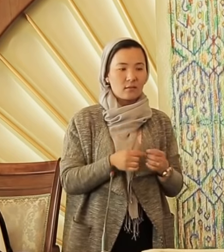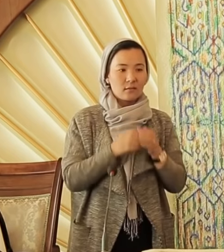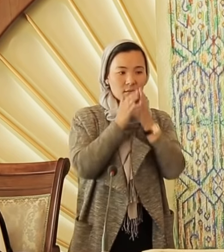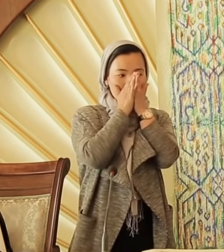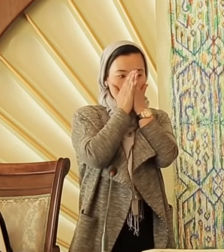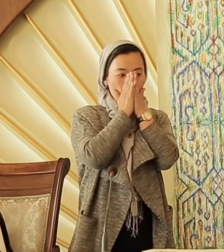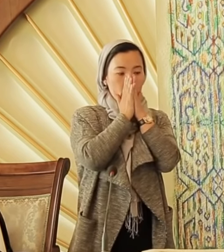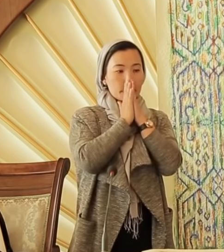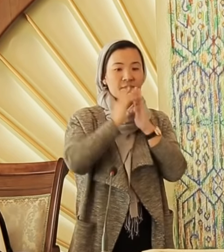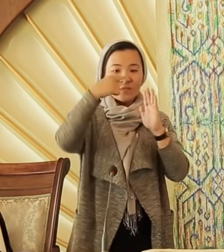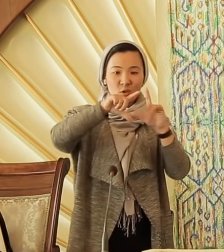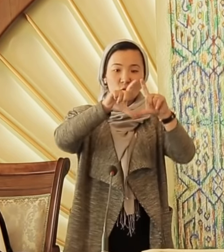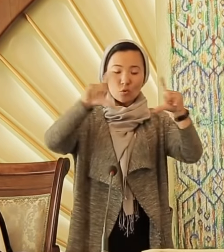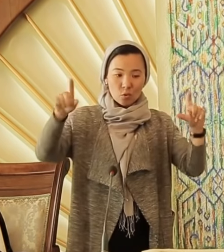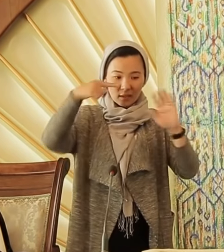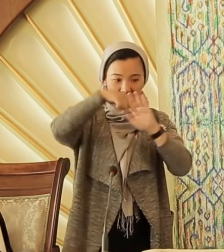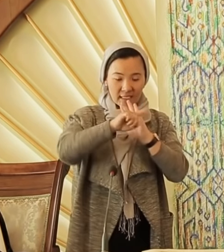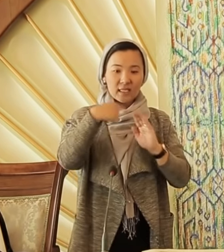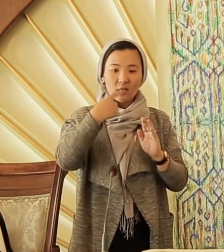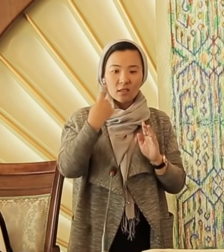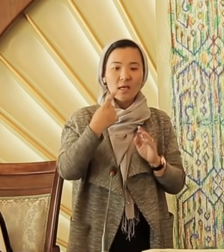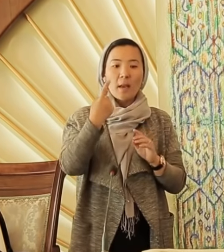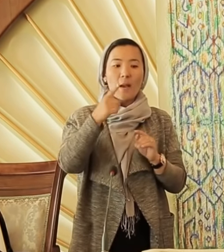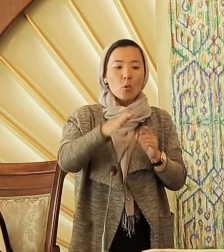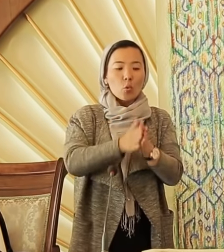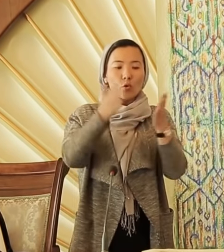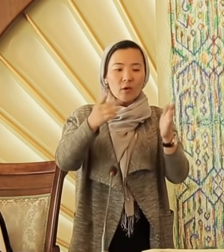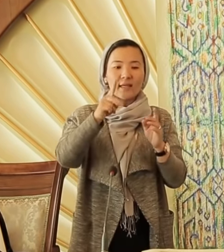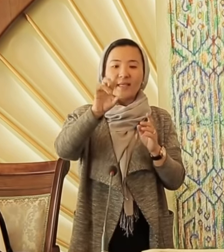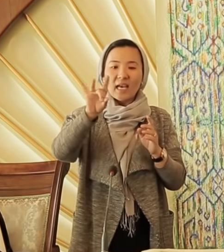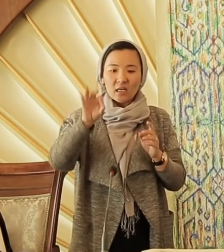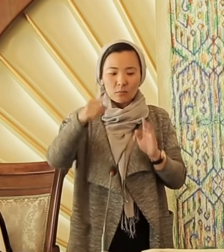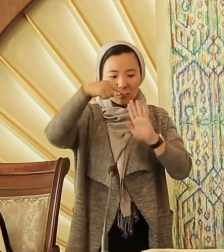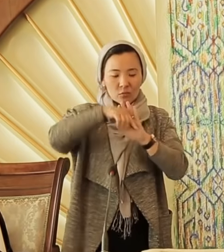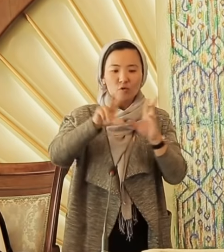degan oyat bor. Ya'ni birinchidan Qur'oni Karim mo'jiza, Allohning kalomi.